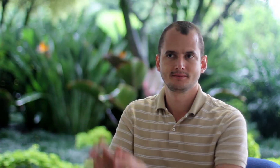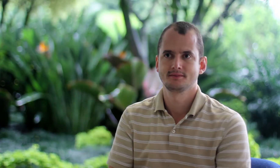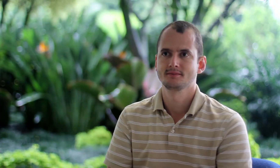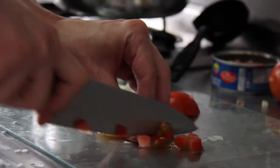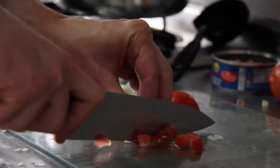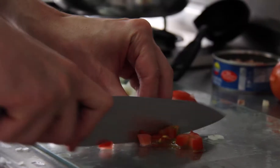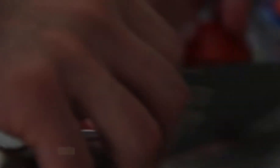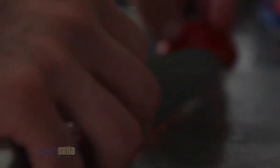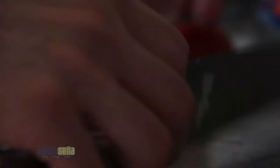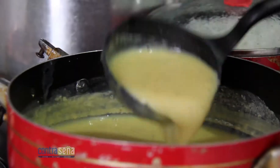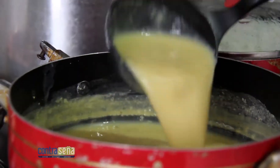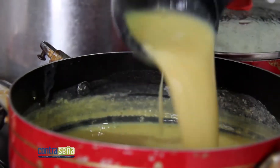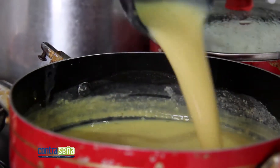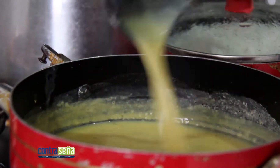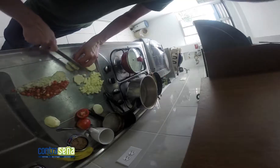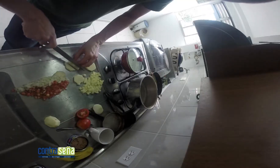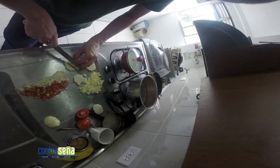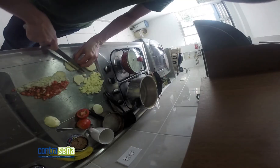nuestra identidad.